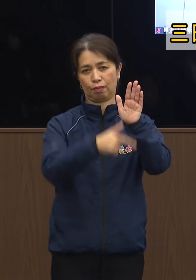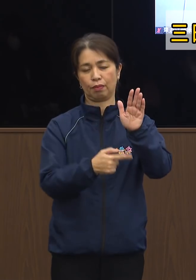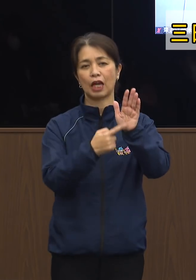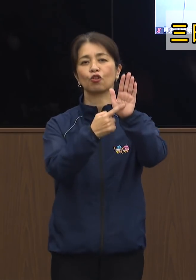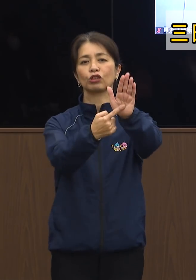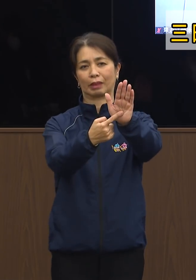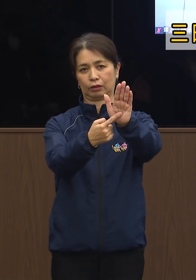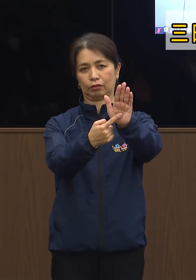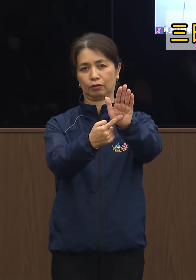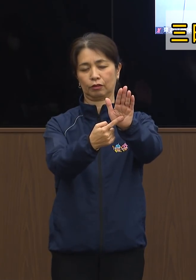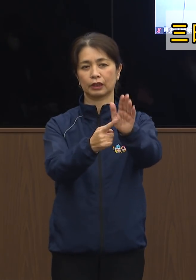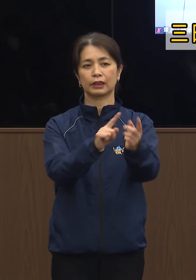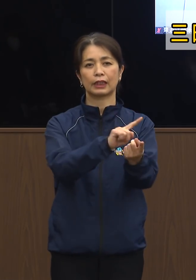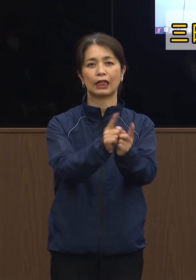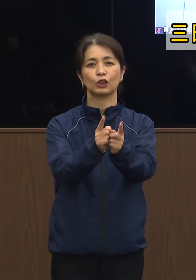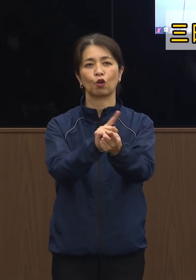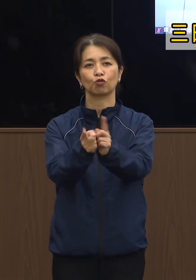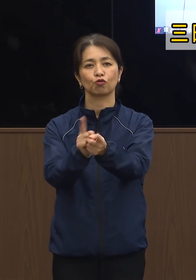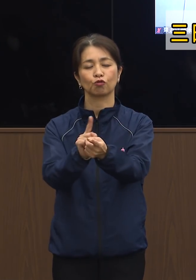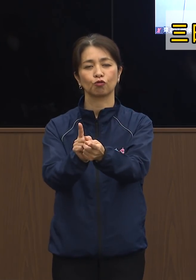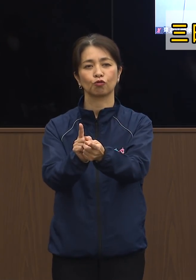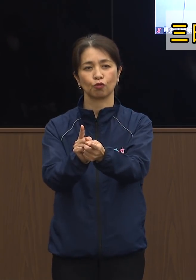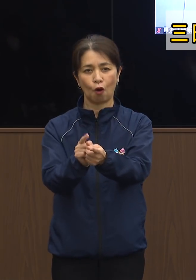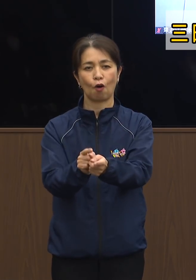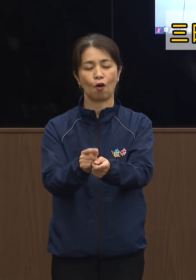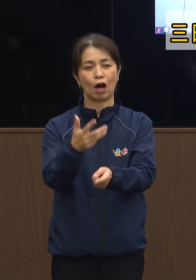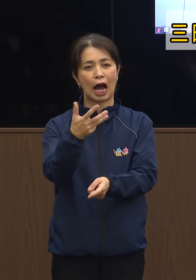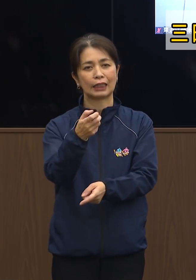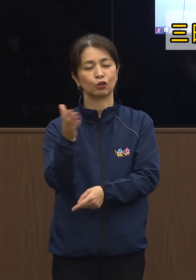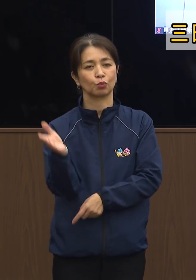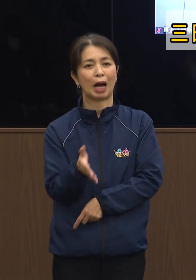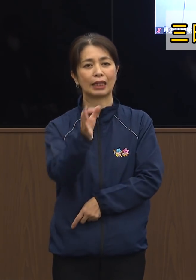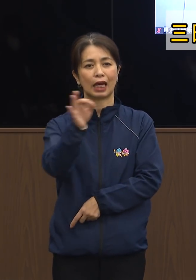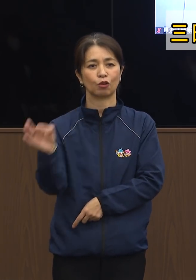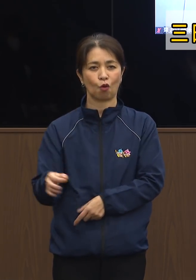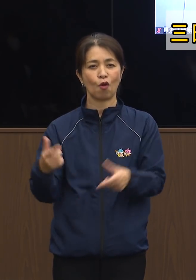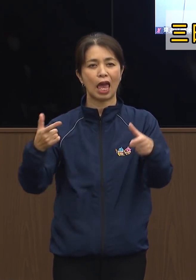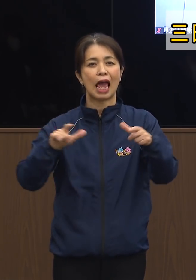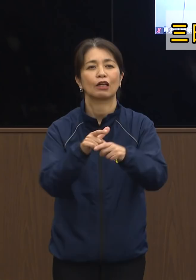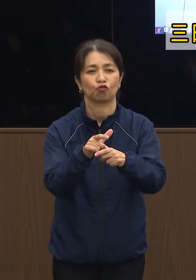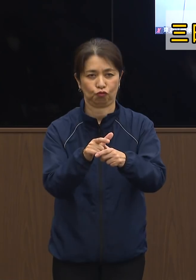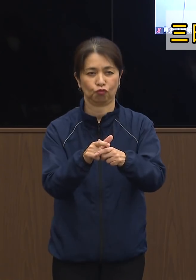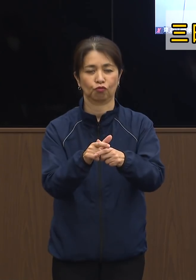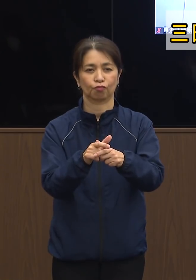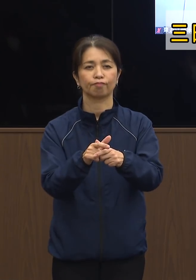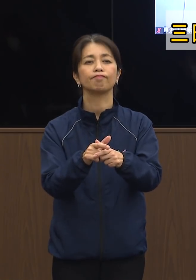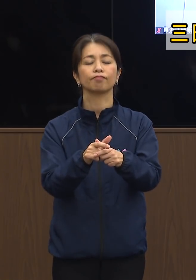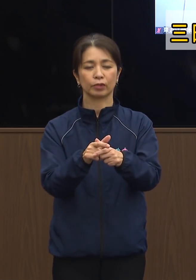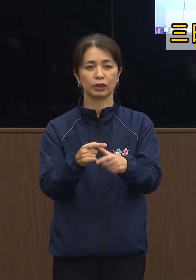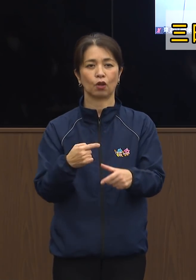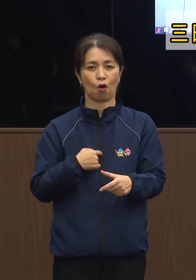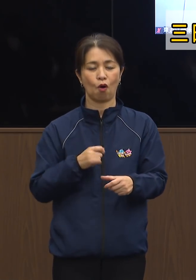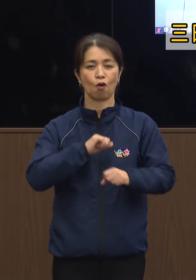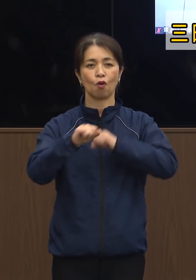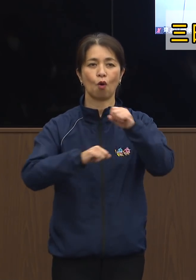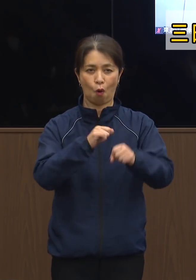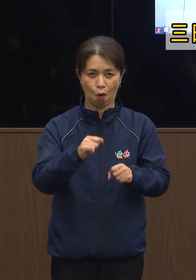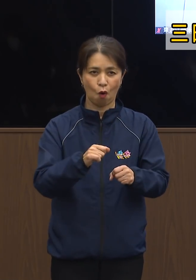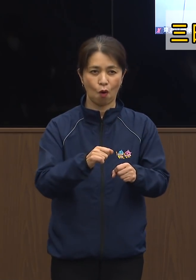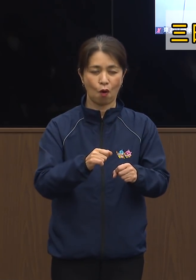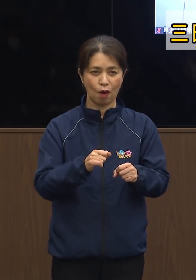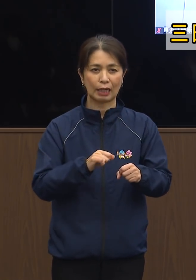接触機会8割減らす、すなわち私たちの行動、活動、移動